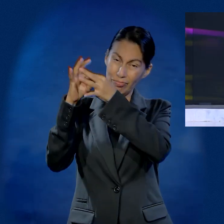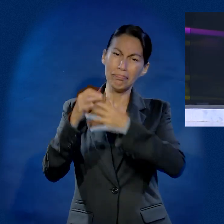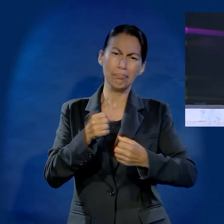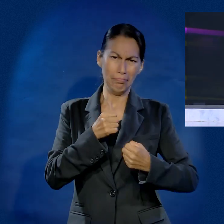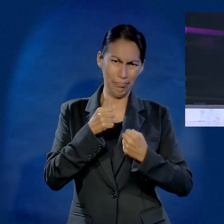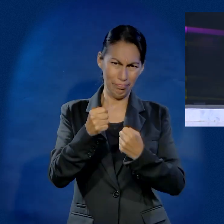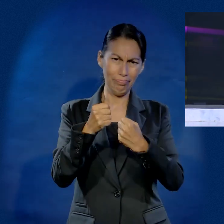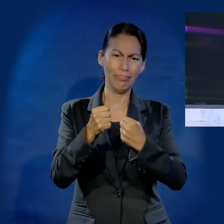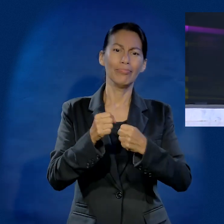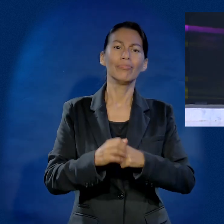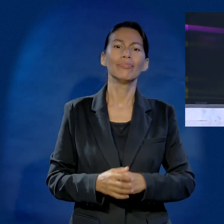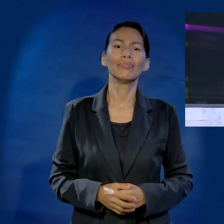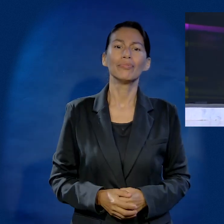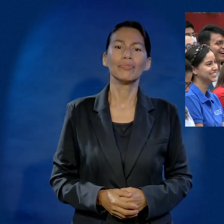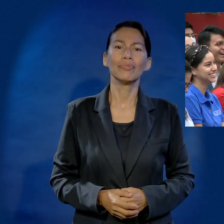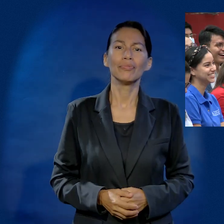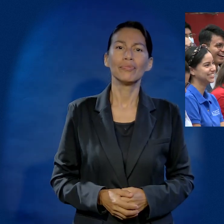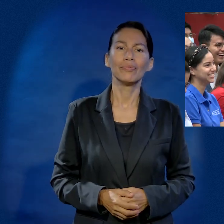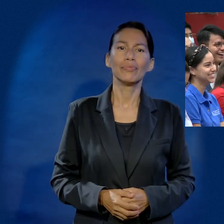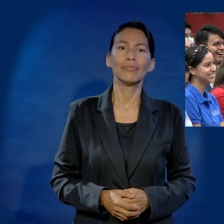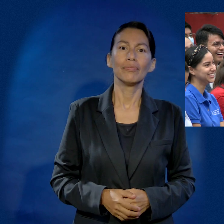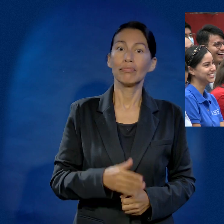en Cristo. Amén.